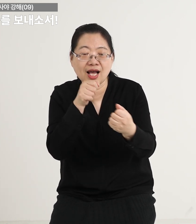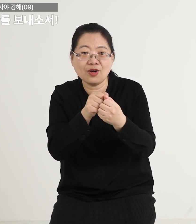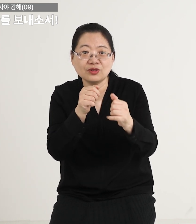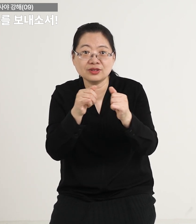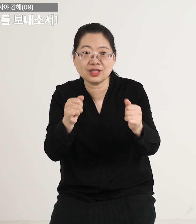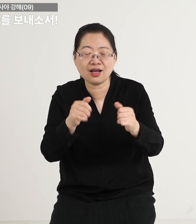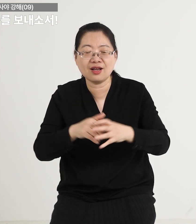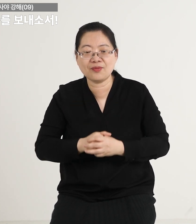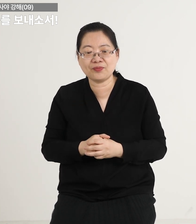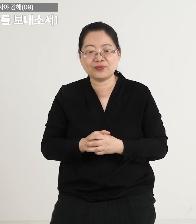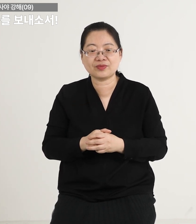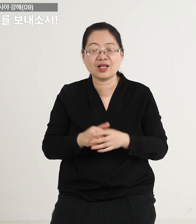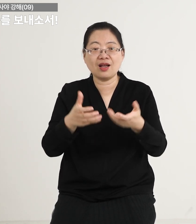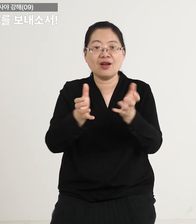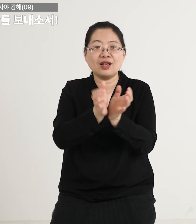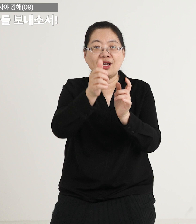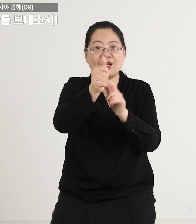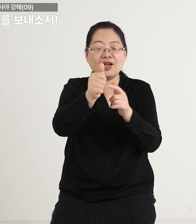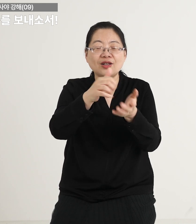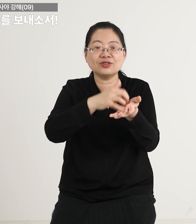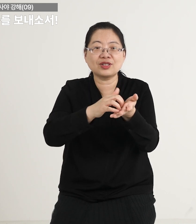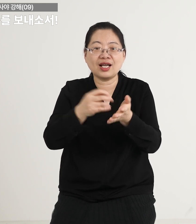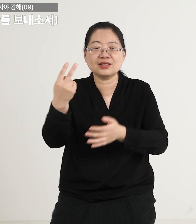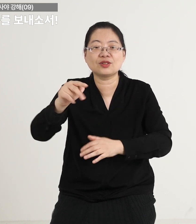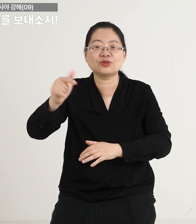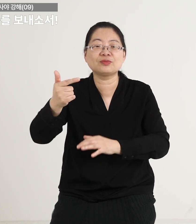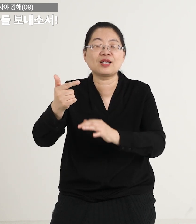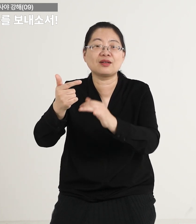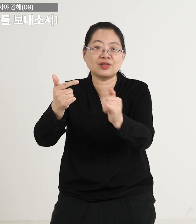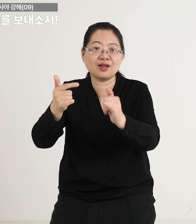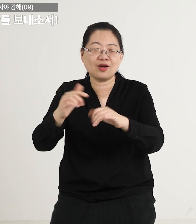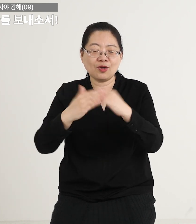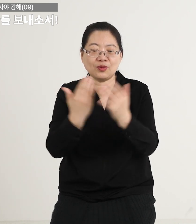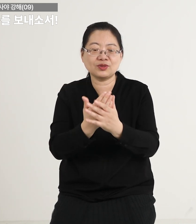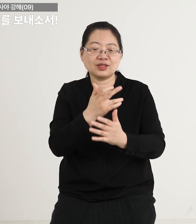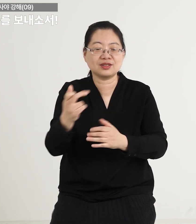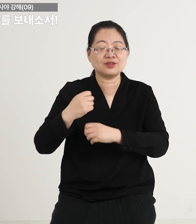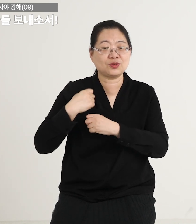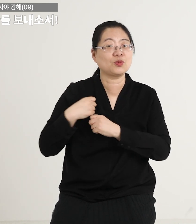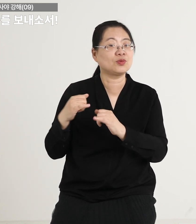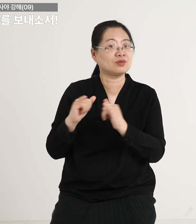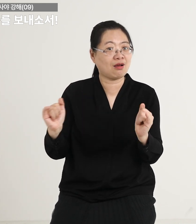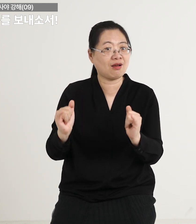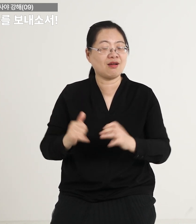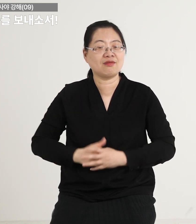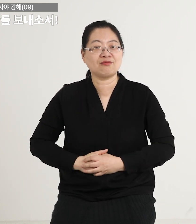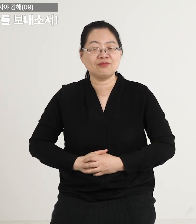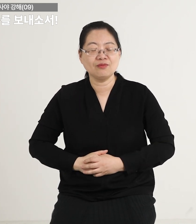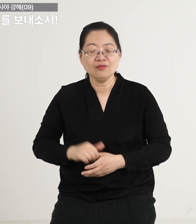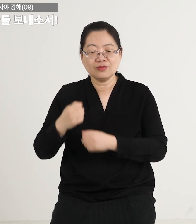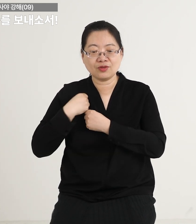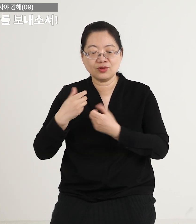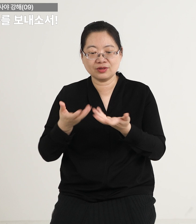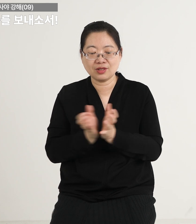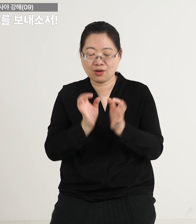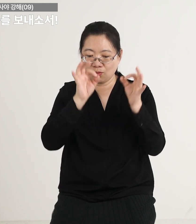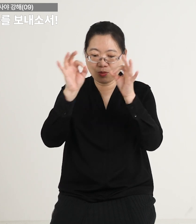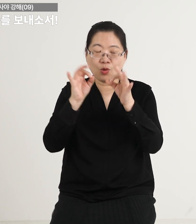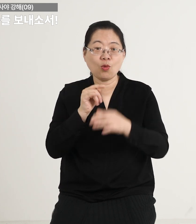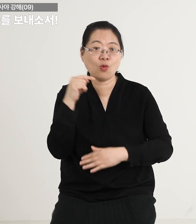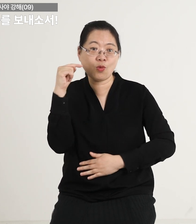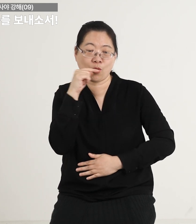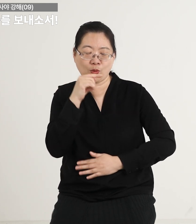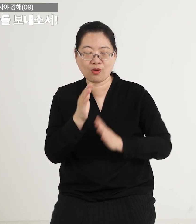자라. 족장의 총수가 2,600명이니 모두 큰 용사요. 그러니까 군대도